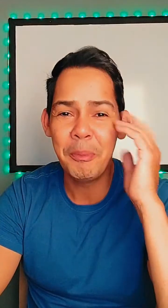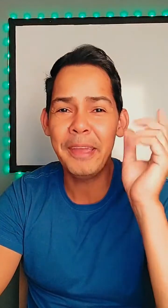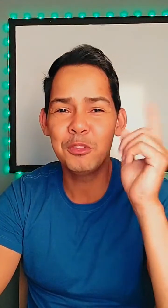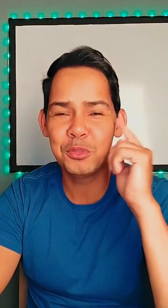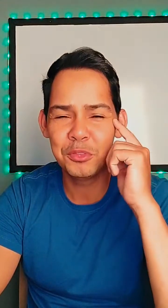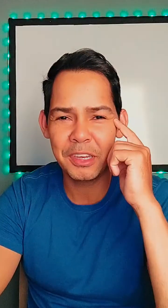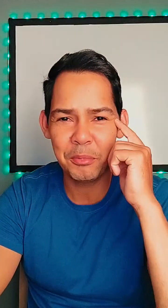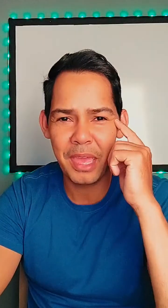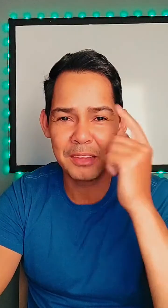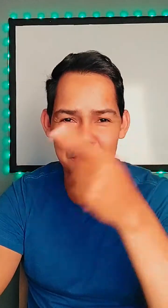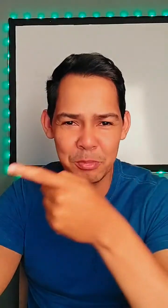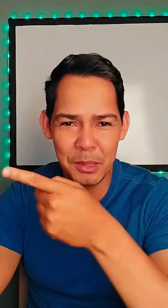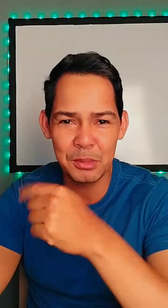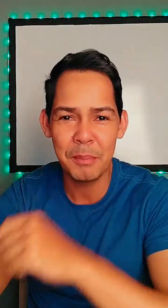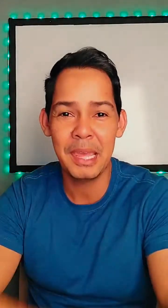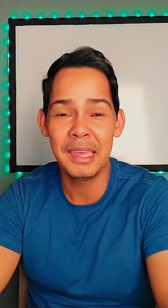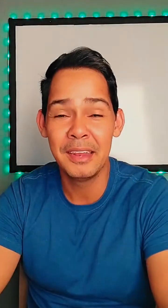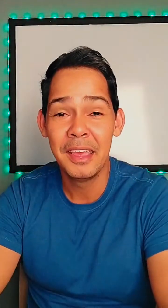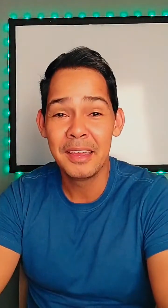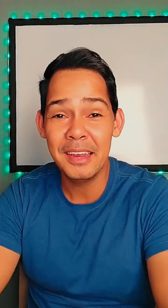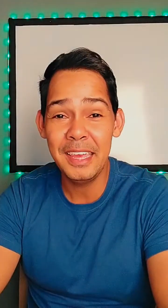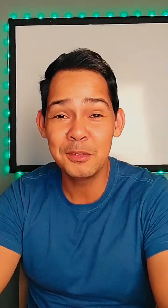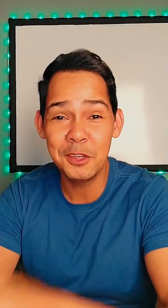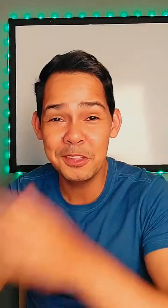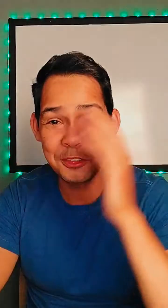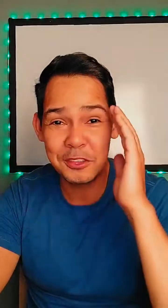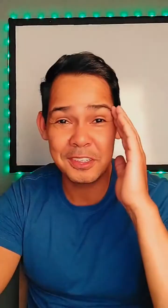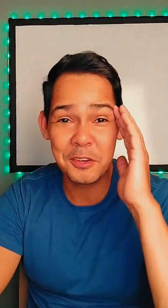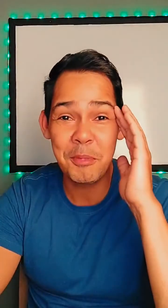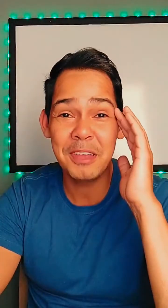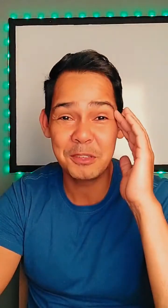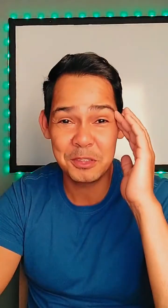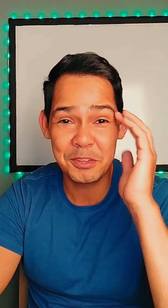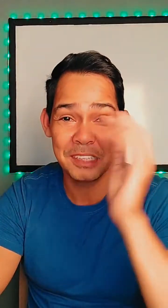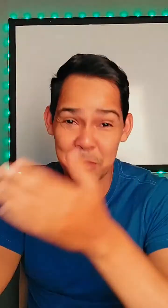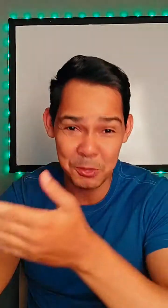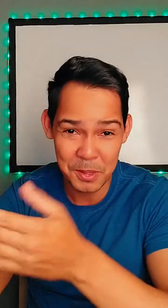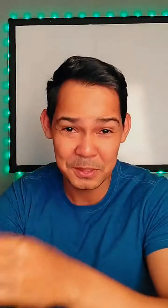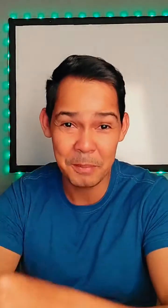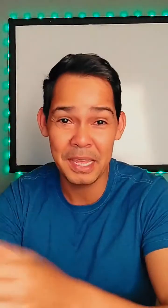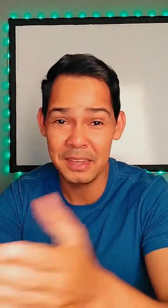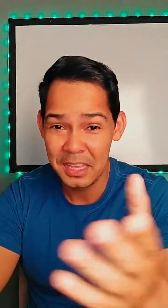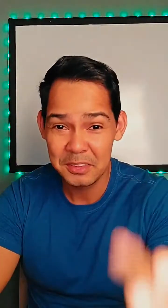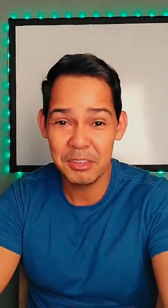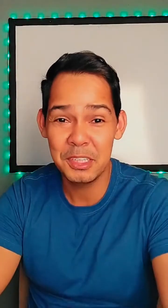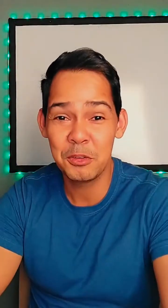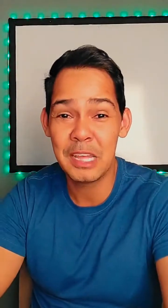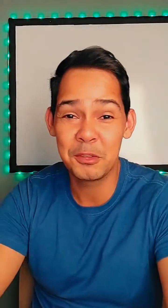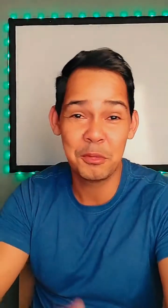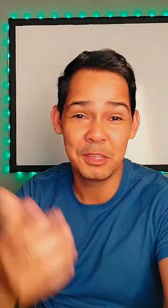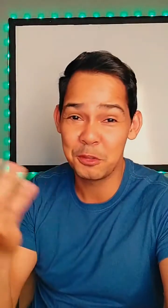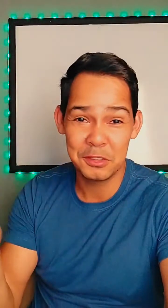que o surdo vai no médico, você pode perguntar para ele. Cleiton, não entendi isso aqui, como é que você faz? Você pode perguntar para ele. Você vai ter contato com ele toda